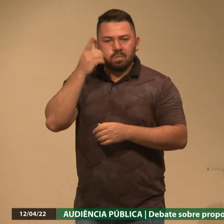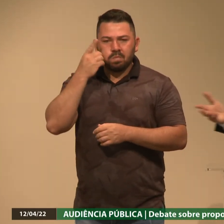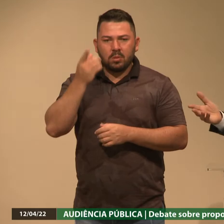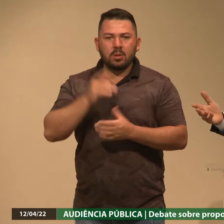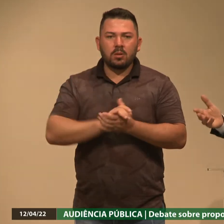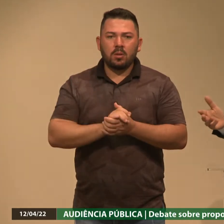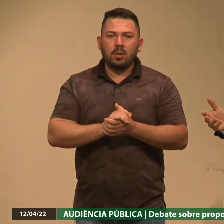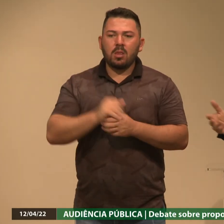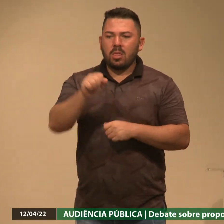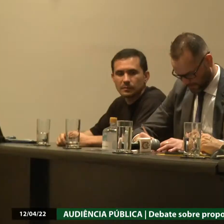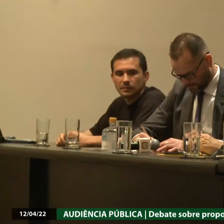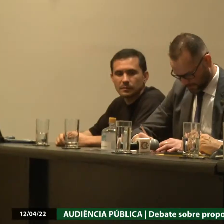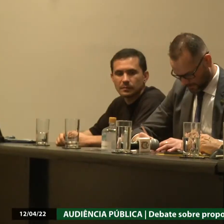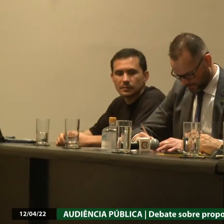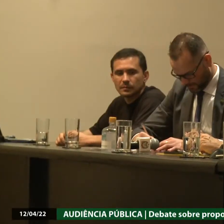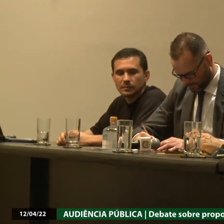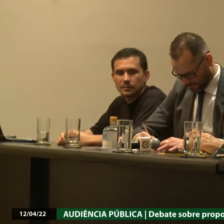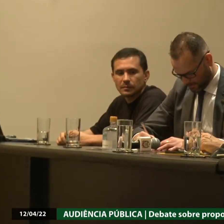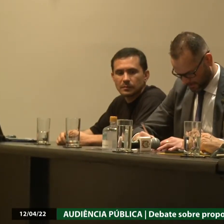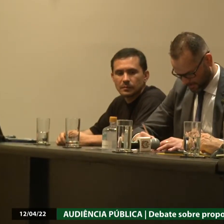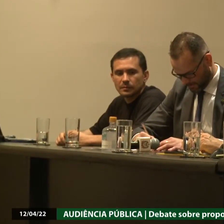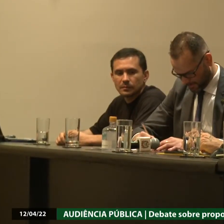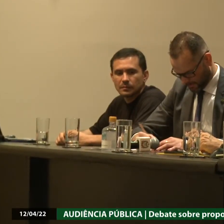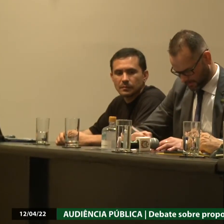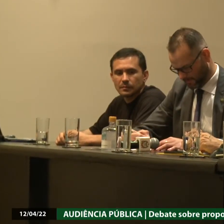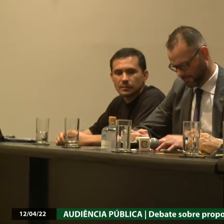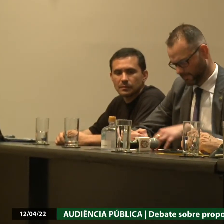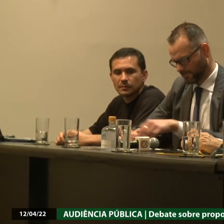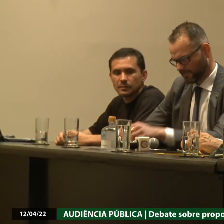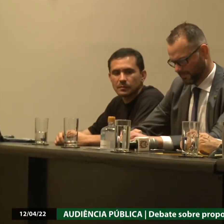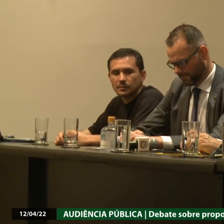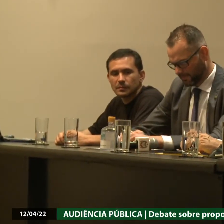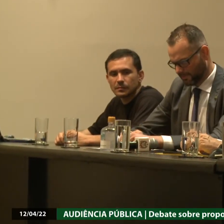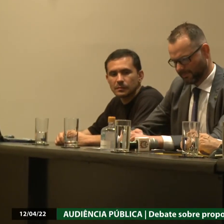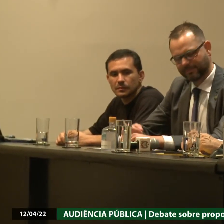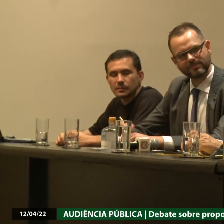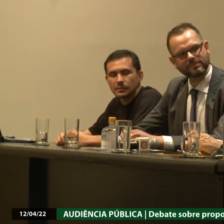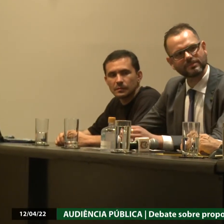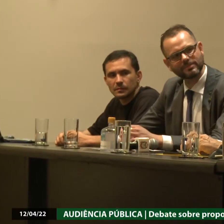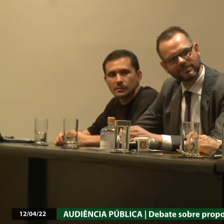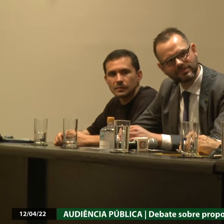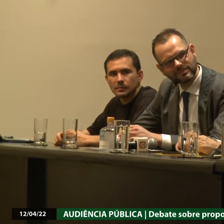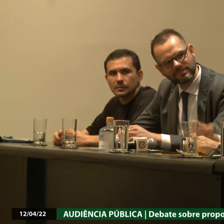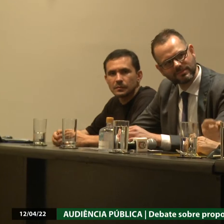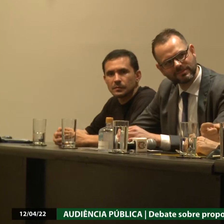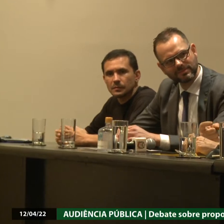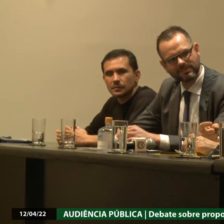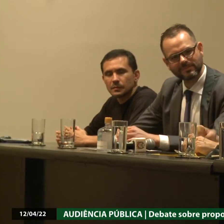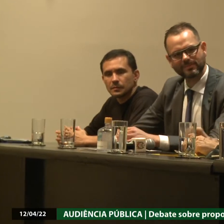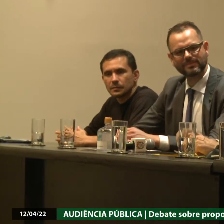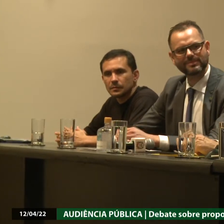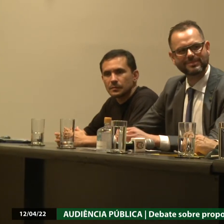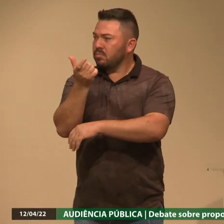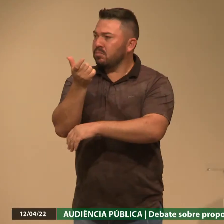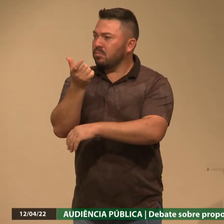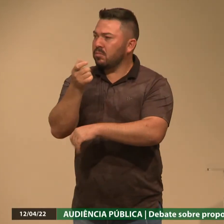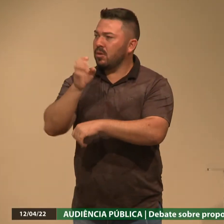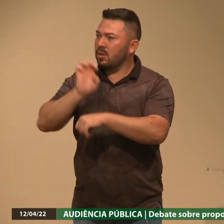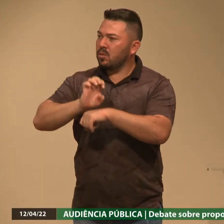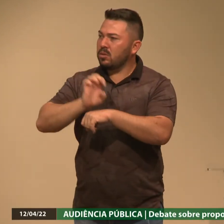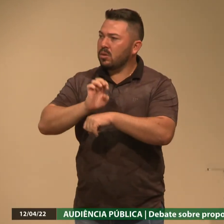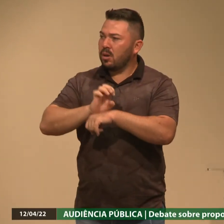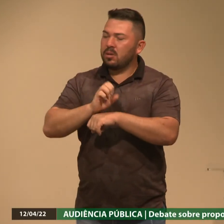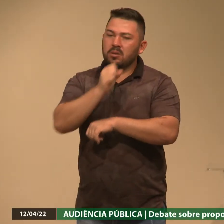da região aí onde mais se pratica ainda você tem Clube de Tiro no Estado de